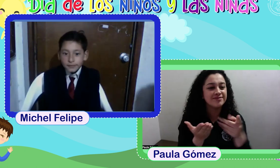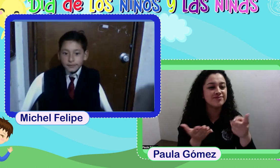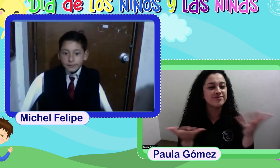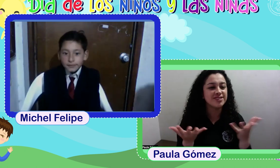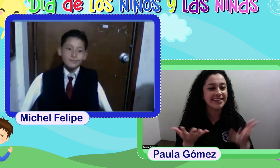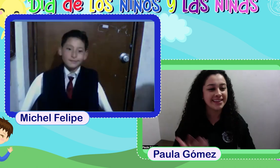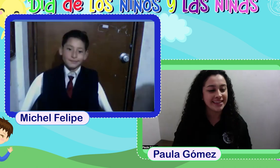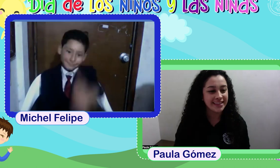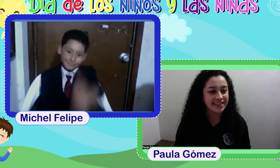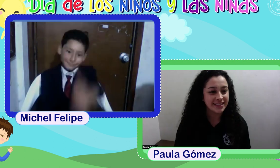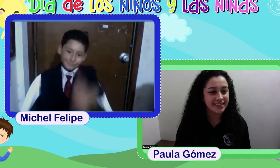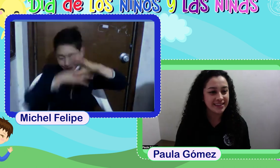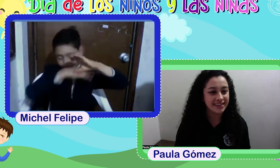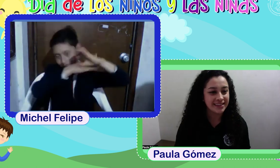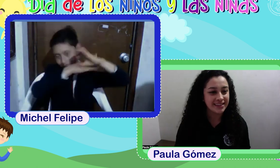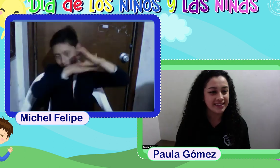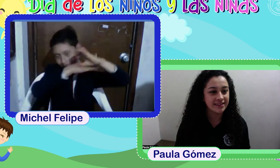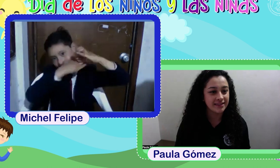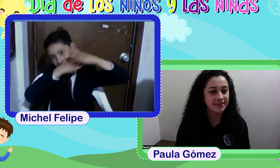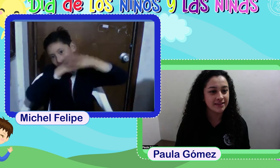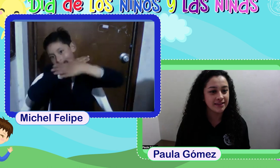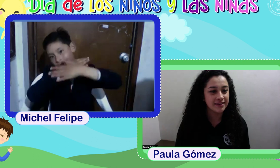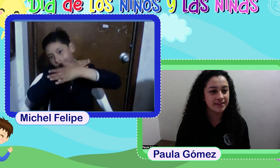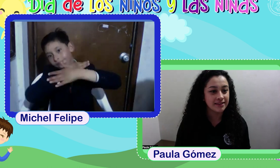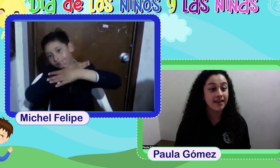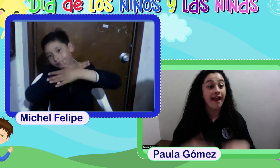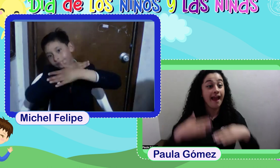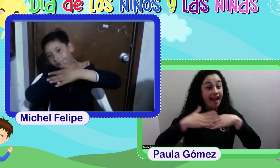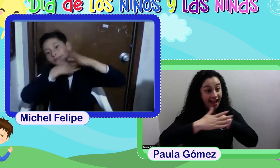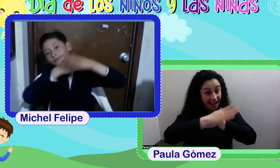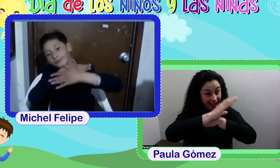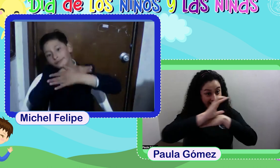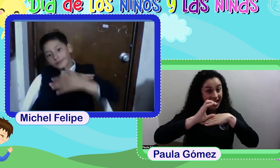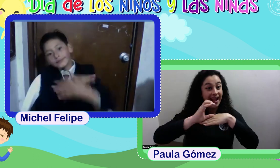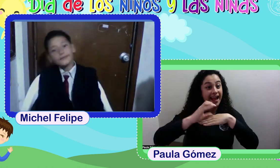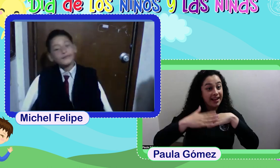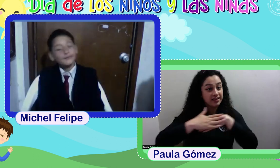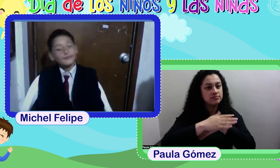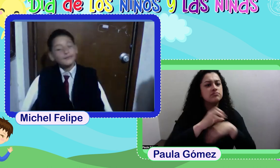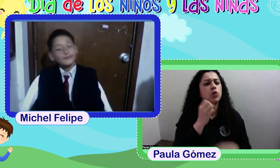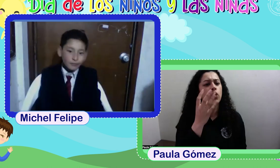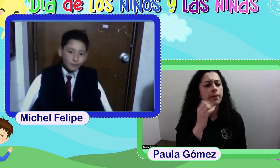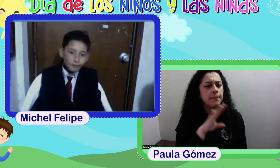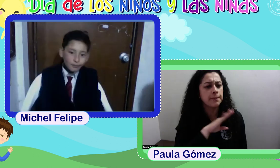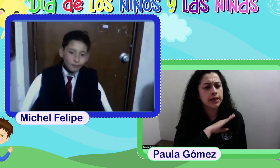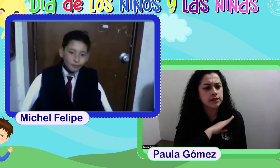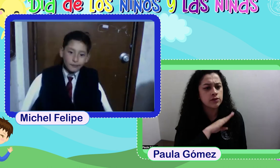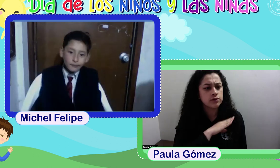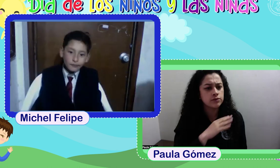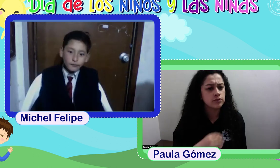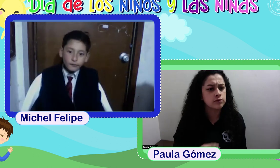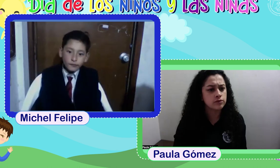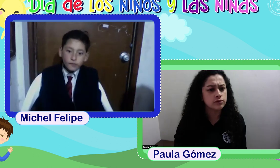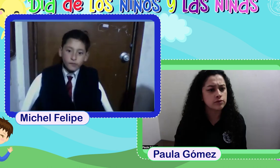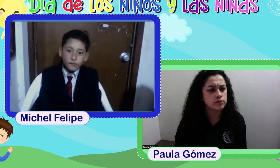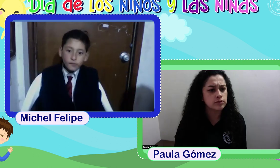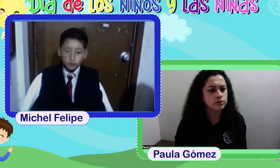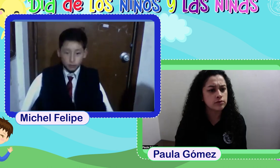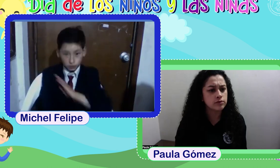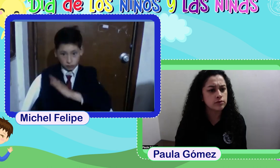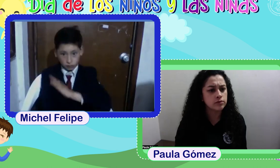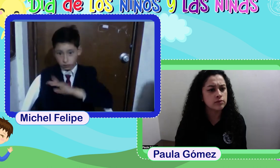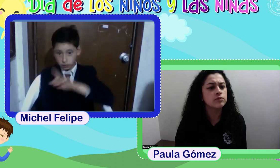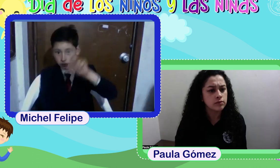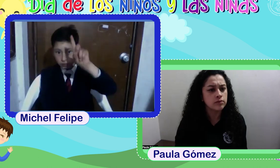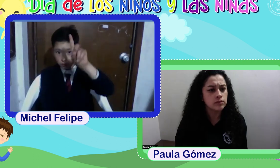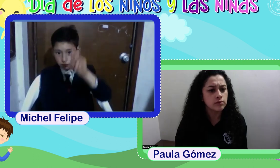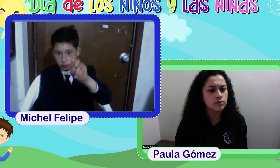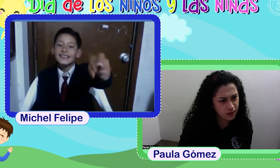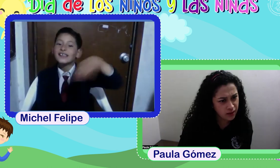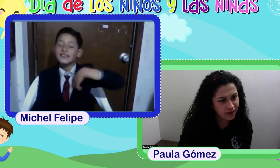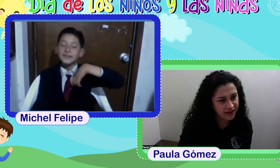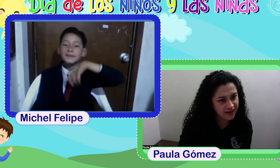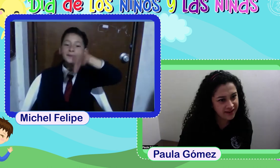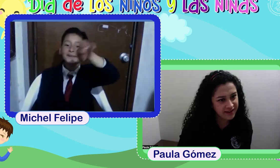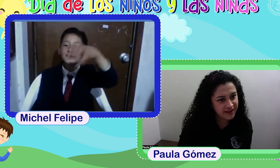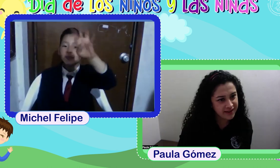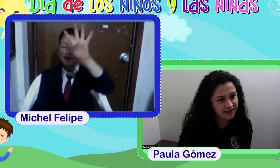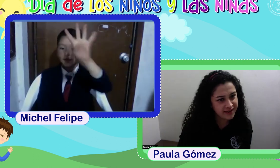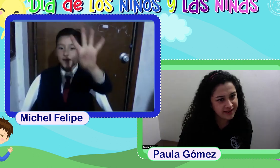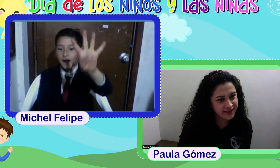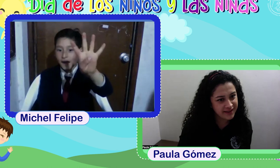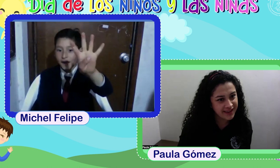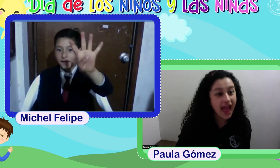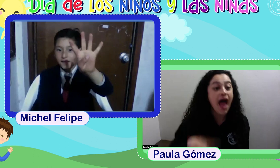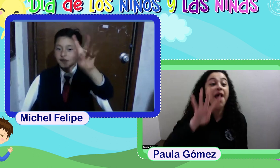tú en qué colegio estás? En el Colegio República Dominicana. ¿Y en qué curso estás? ¿En